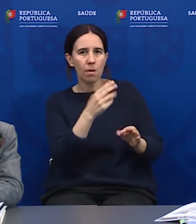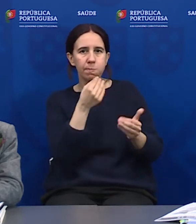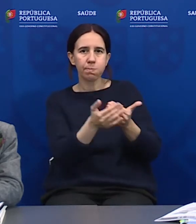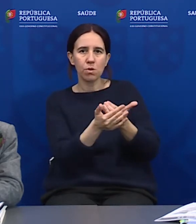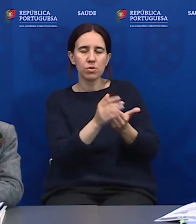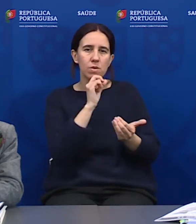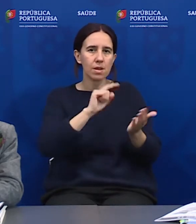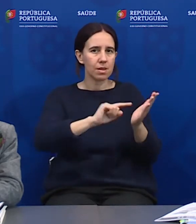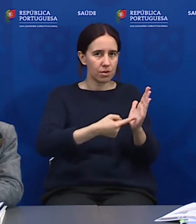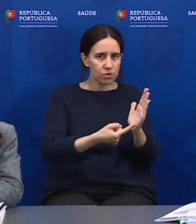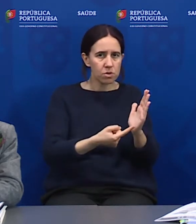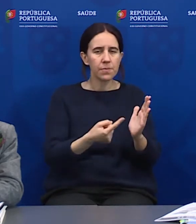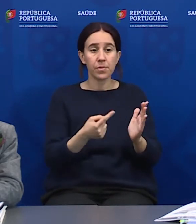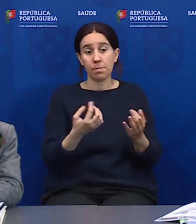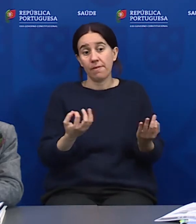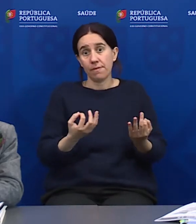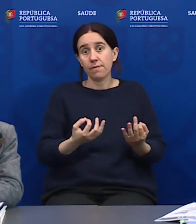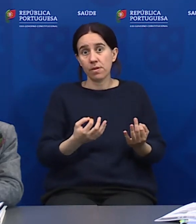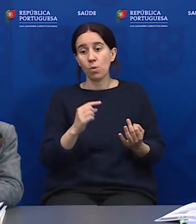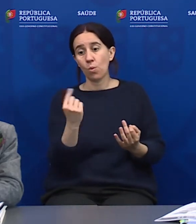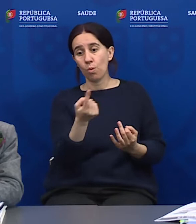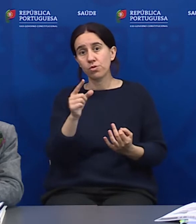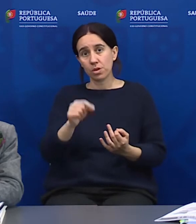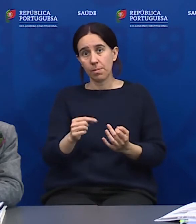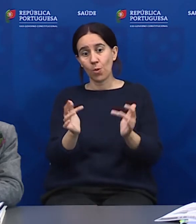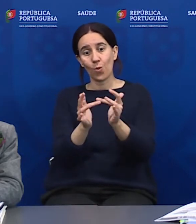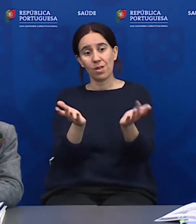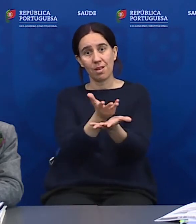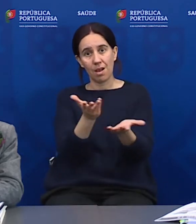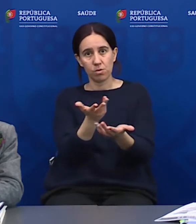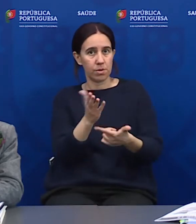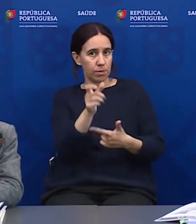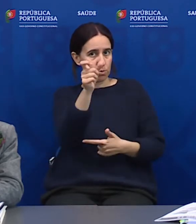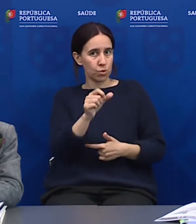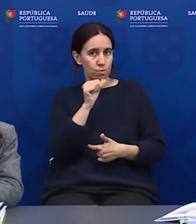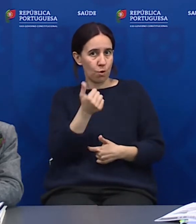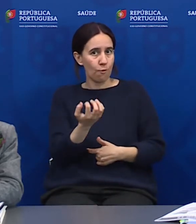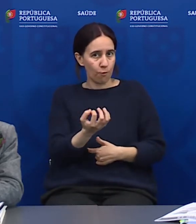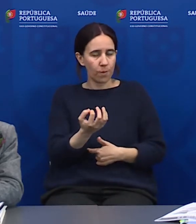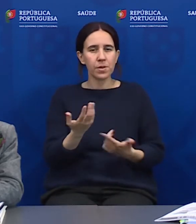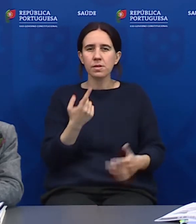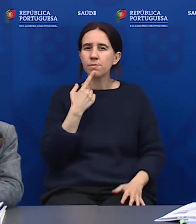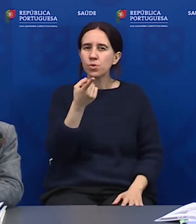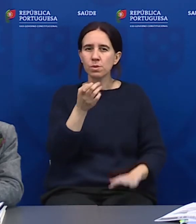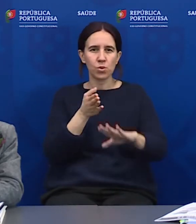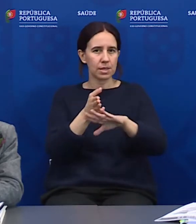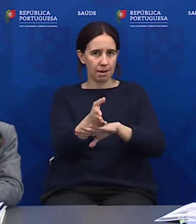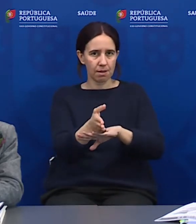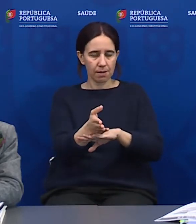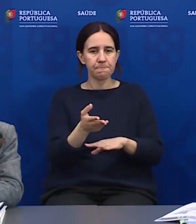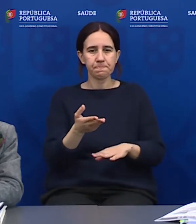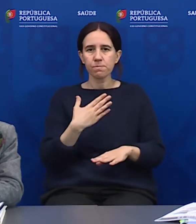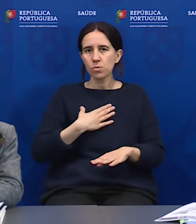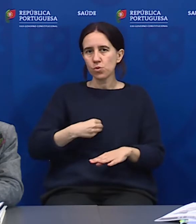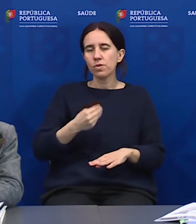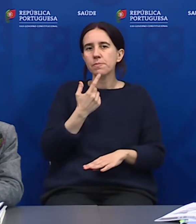podiam fazer os testes e naturalmente todos os outros também estiveram em contacto com, nomeadamente, uma pessoa que morreu. E portanto a pergunta é muito direta. Eu